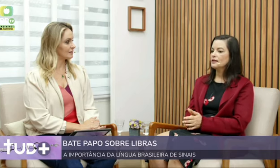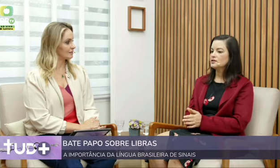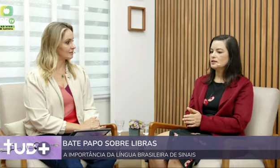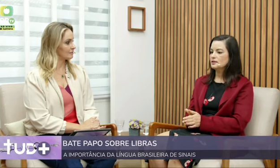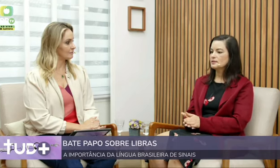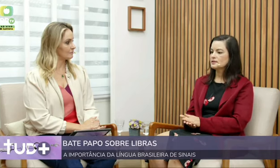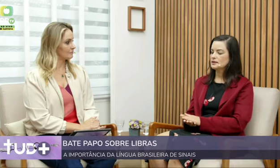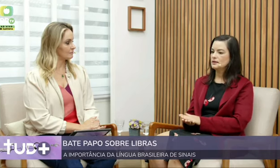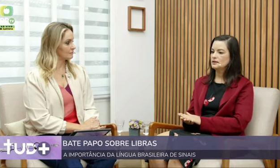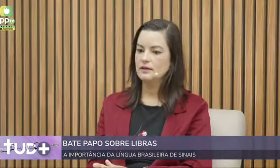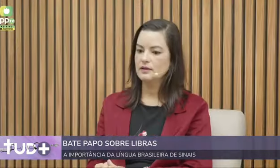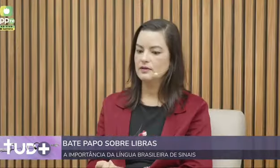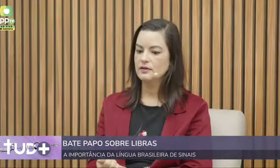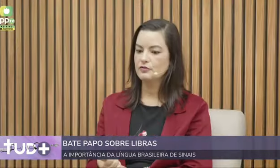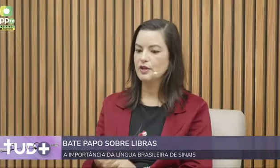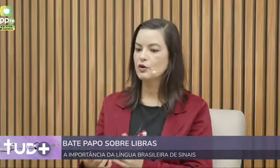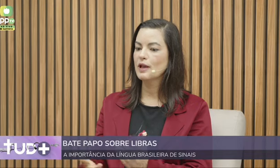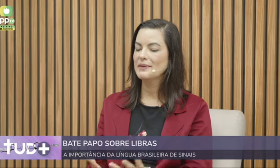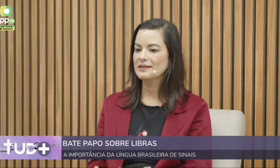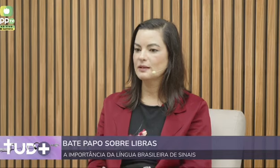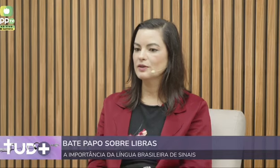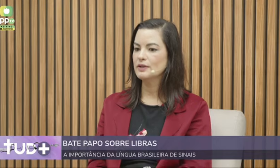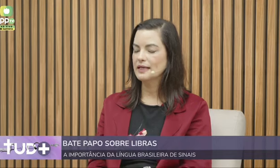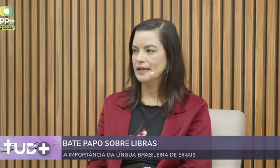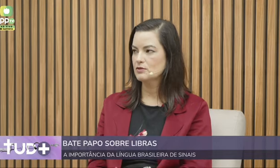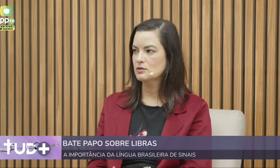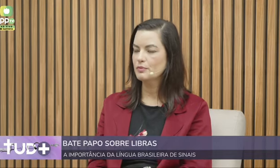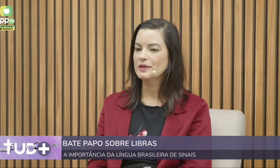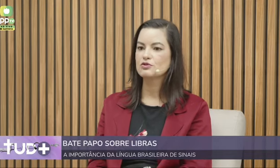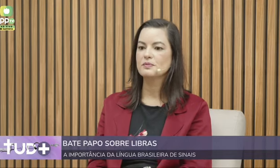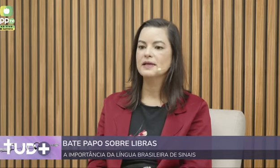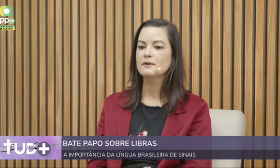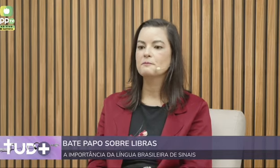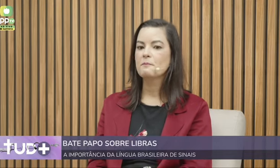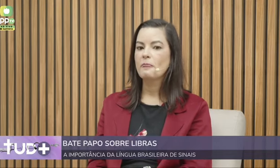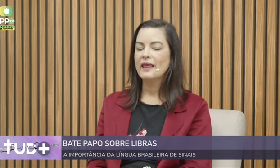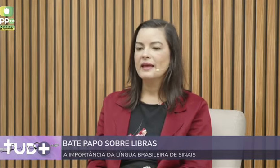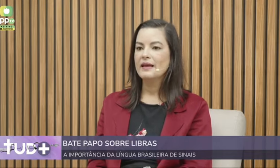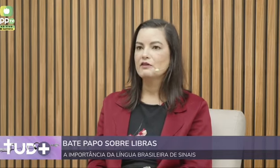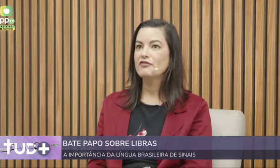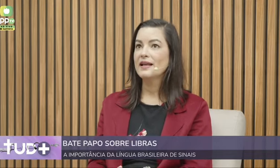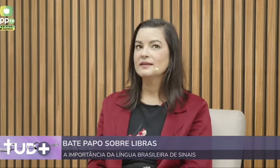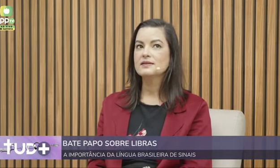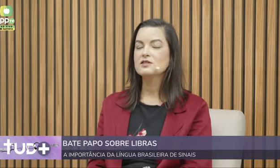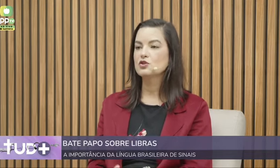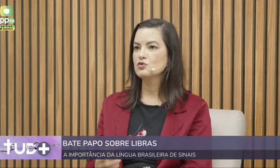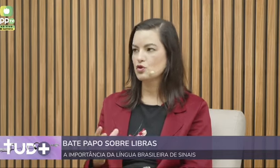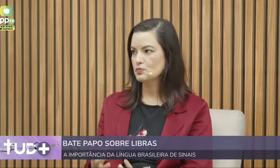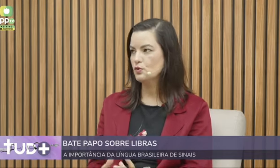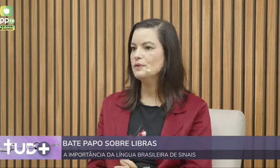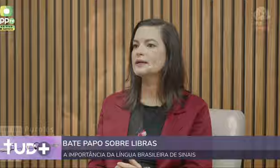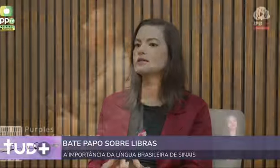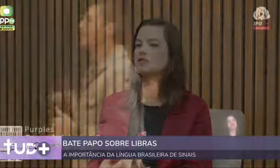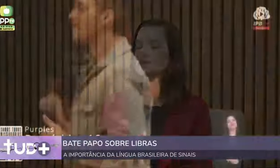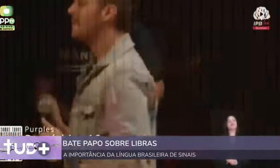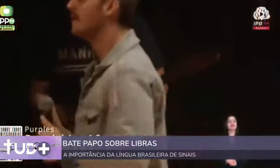lei de Libras, que foi regulamentada pelo decreto 5626, fala ali das instituições públicas que